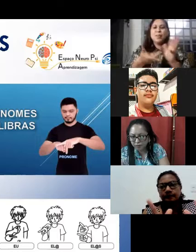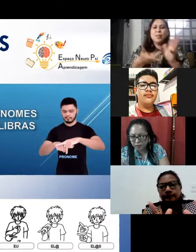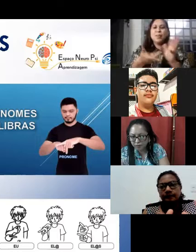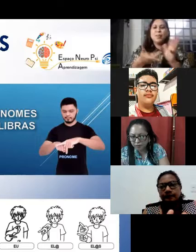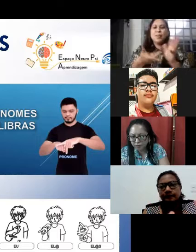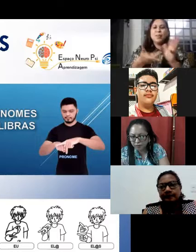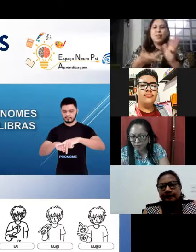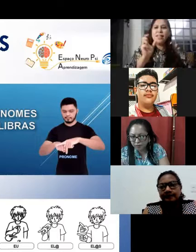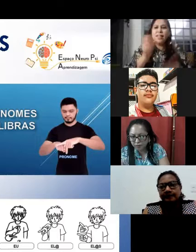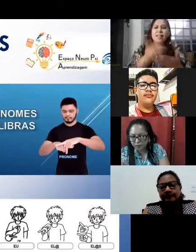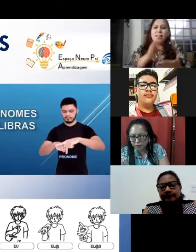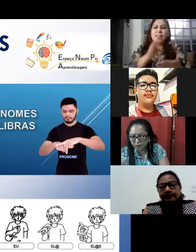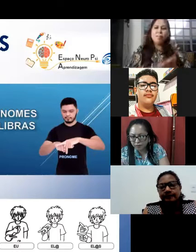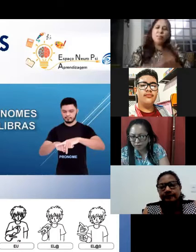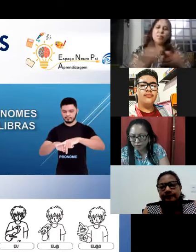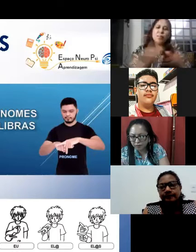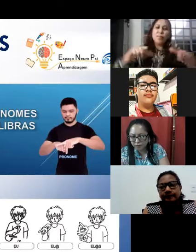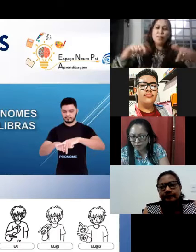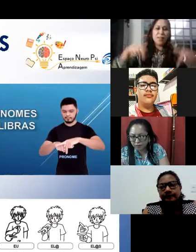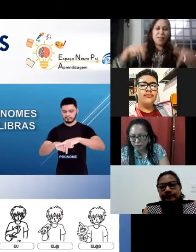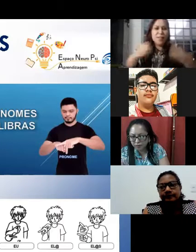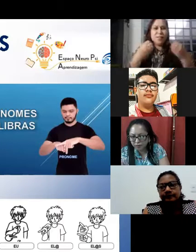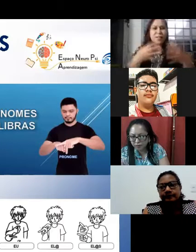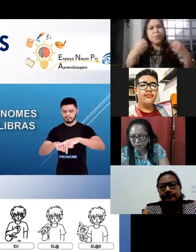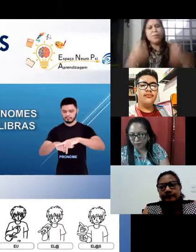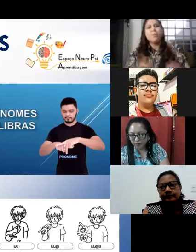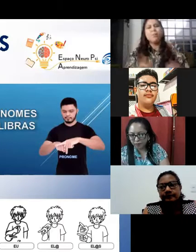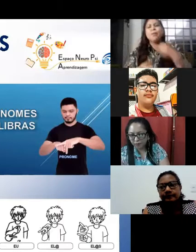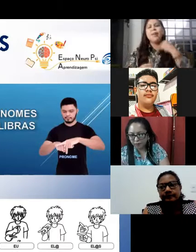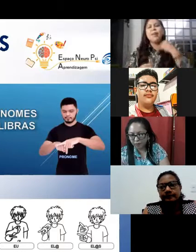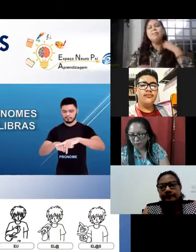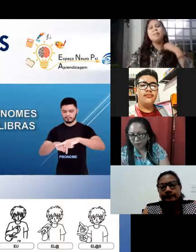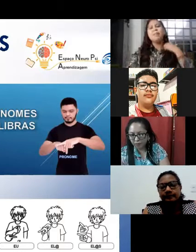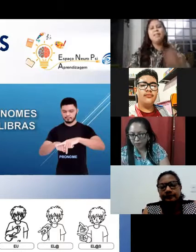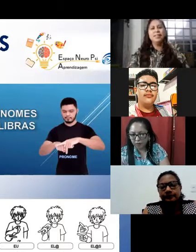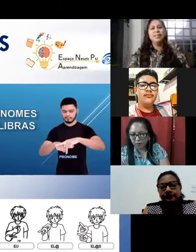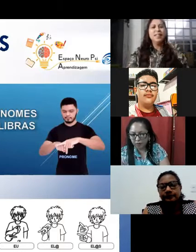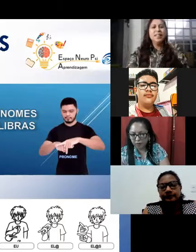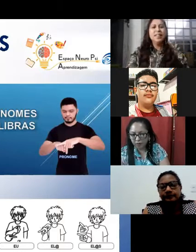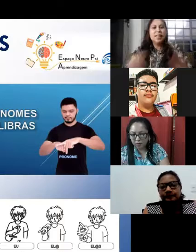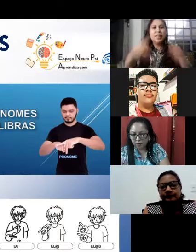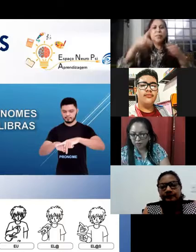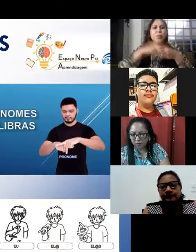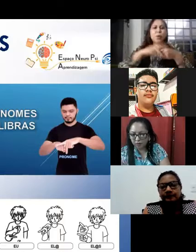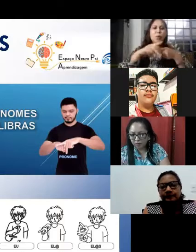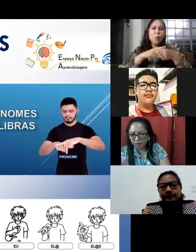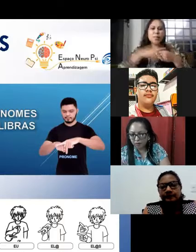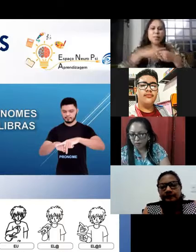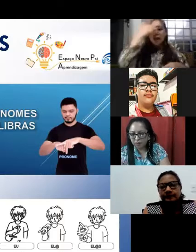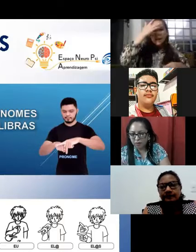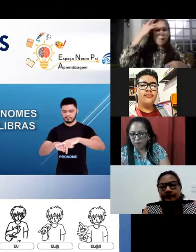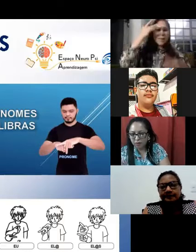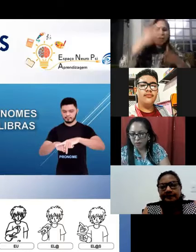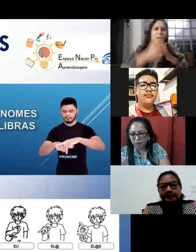no ProLibras para ter a carteirinha de intérprete, o certificado, isso é muito bom, não é? Então, os